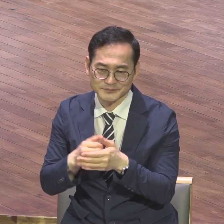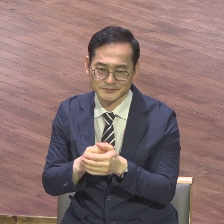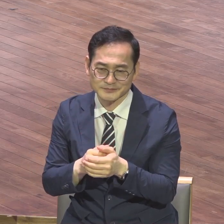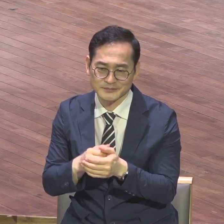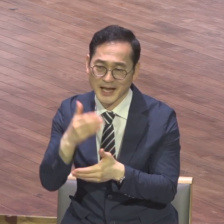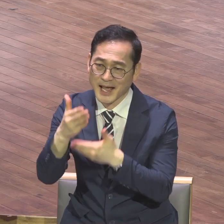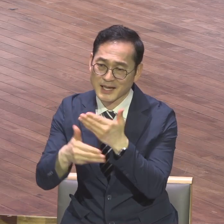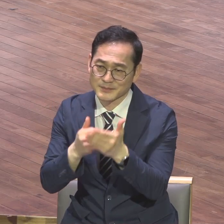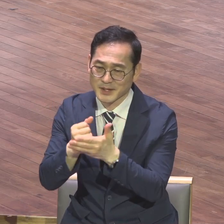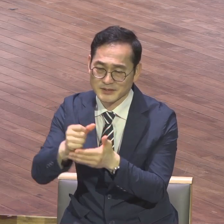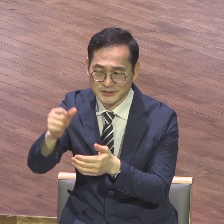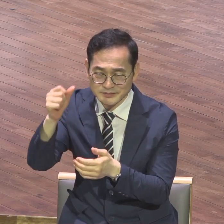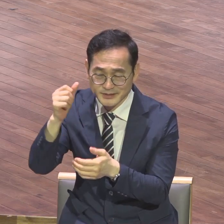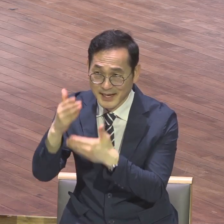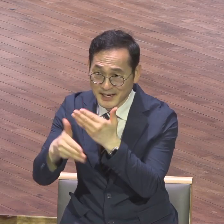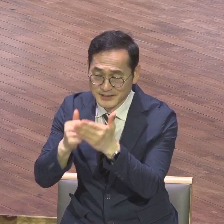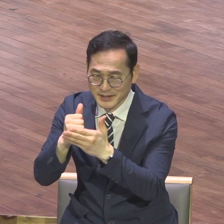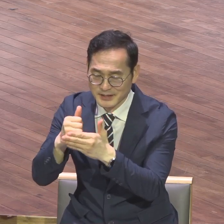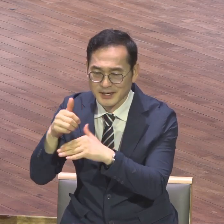증거를 주신다.